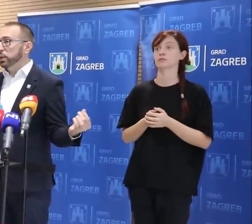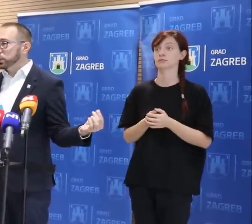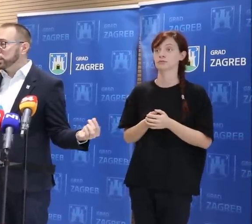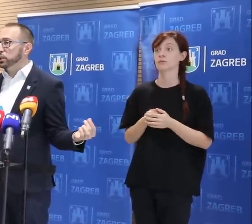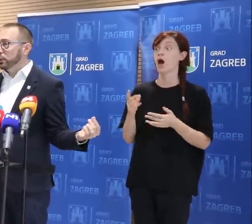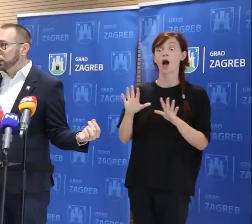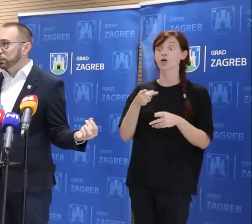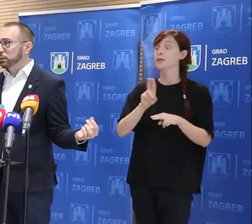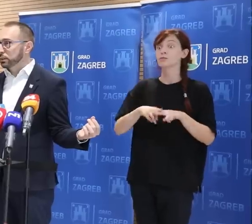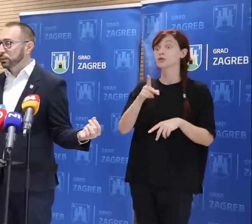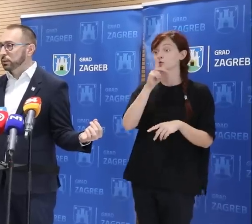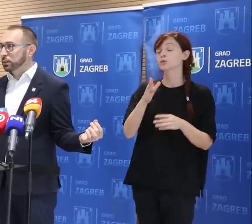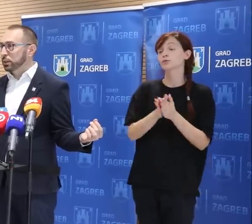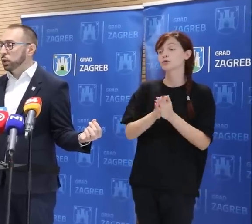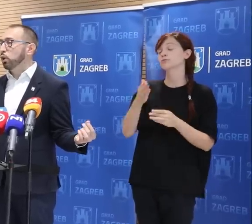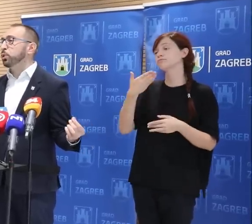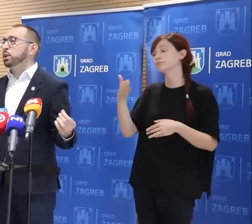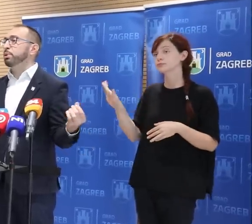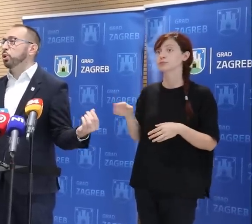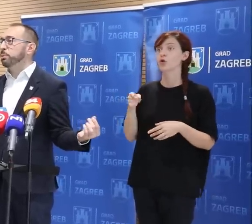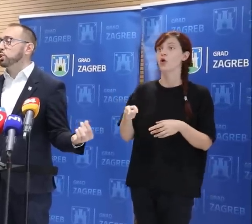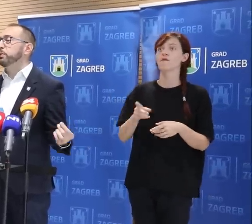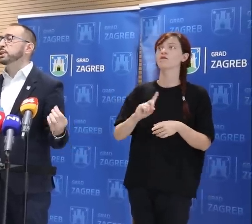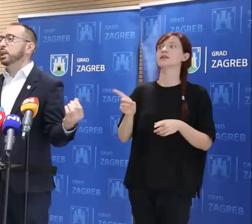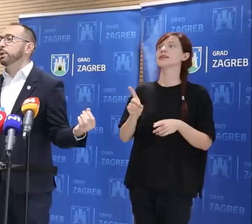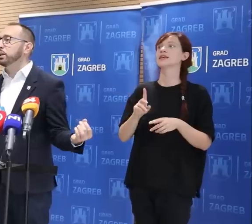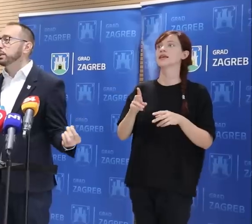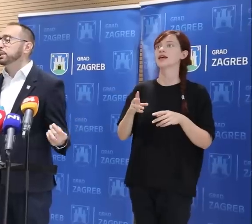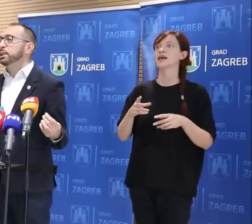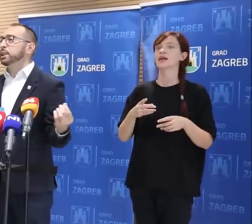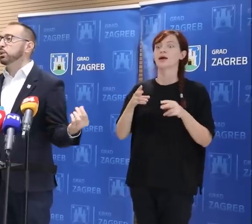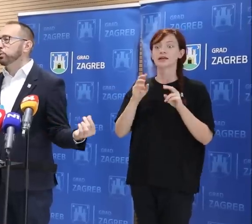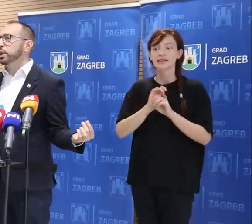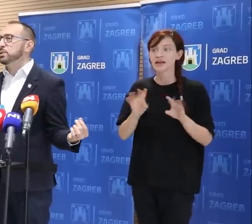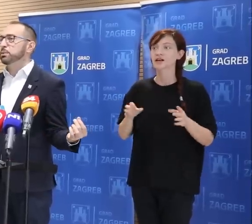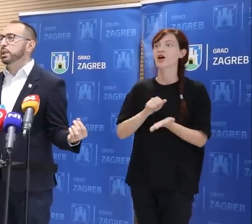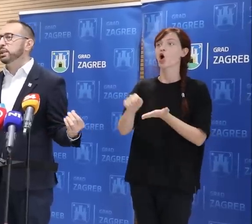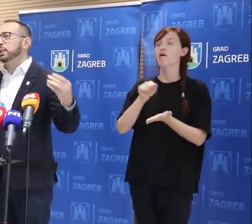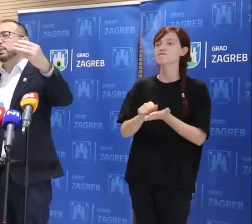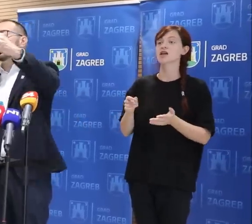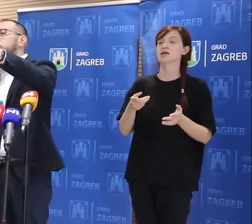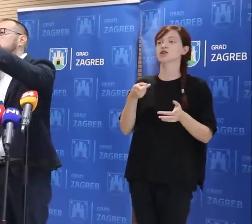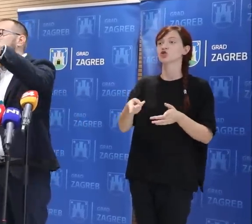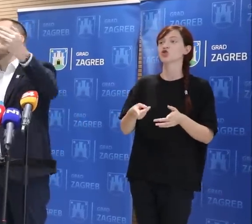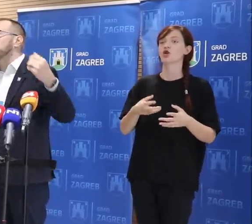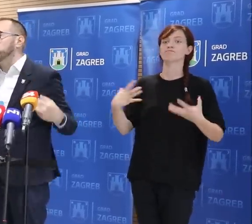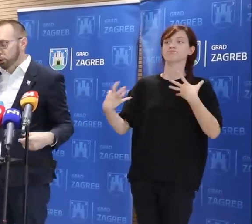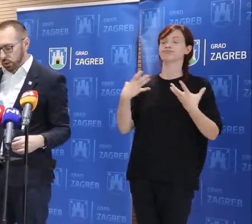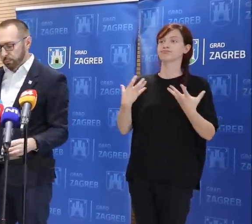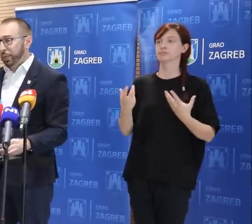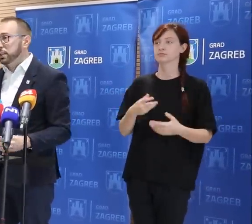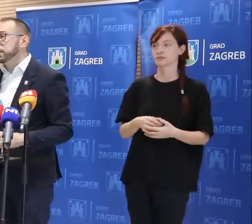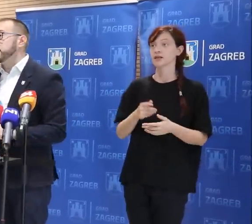I ako nećete, izađete van. Jer ovo postaje performans, ovo veze nema sa nikakvom konferencijom za medije. Sad svi drugi novinari